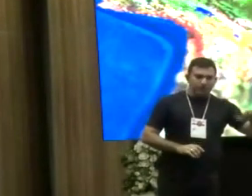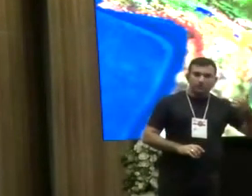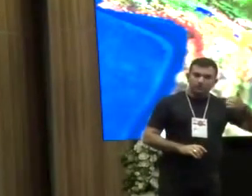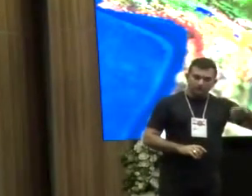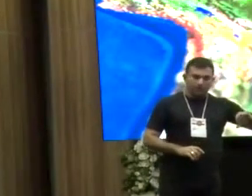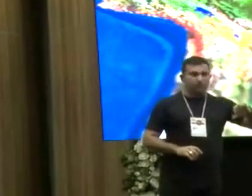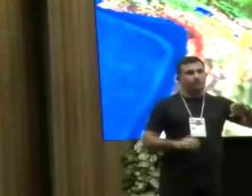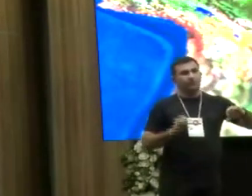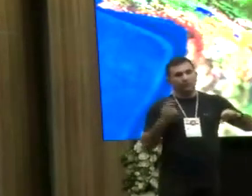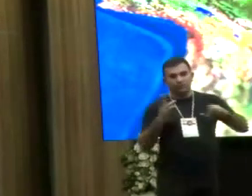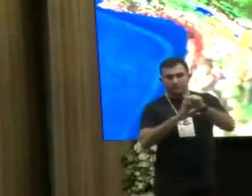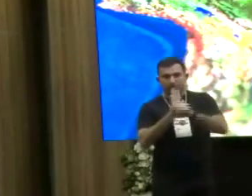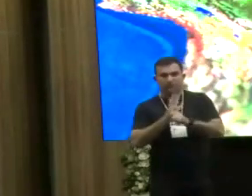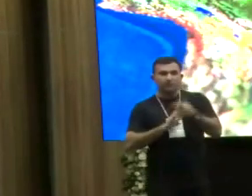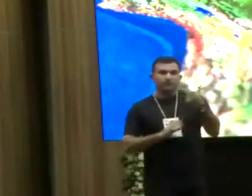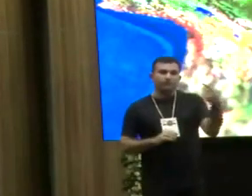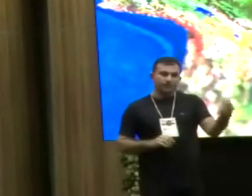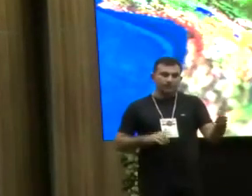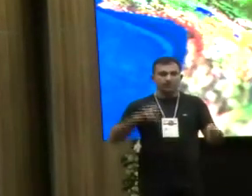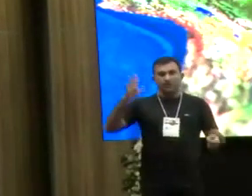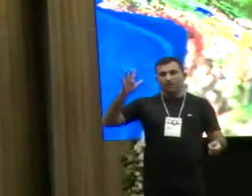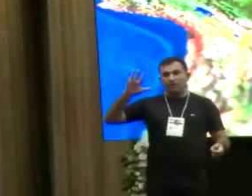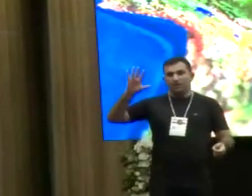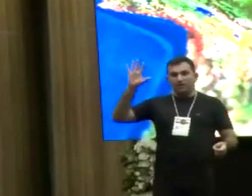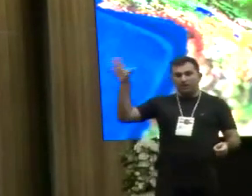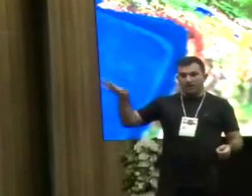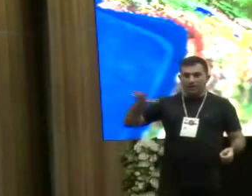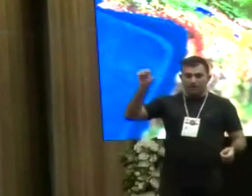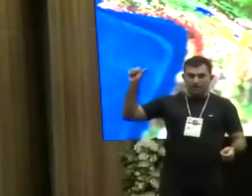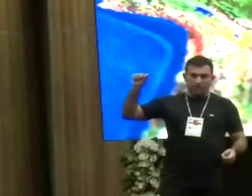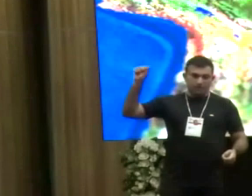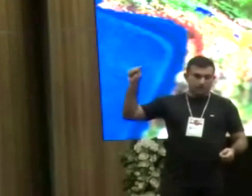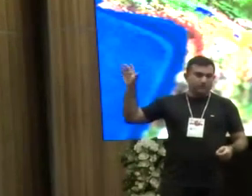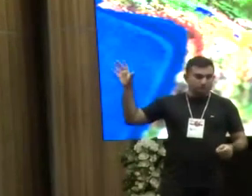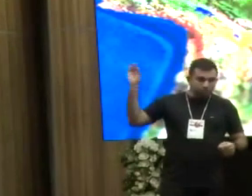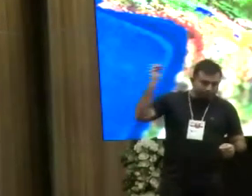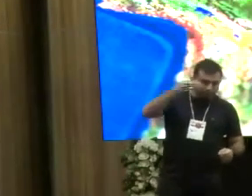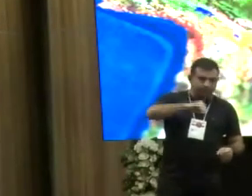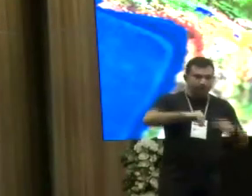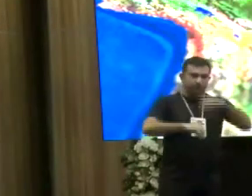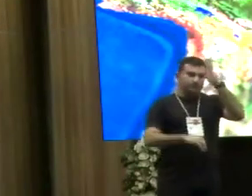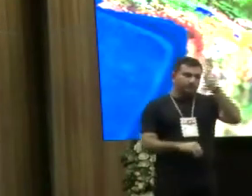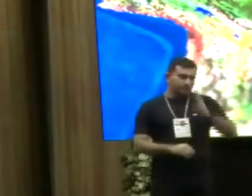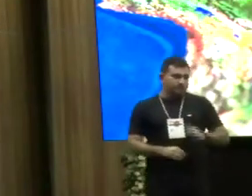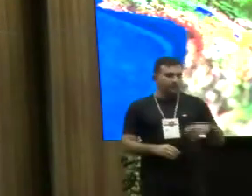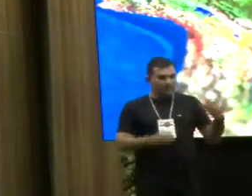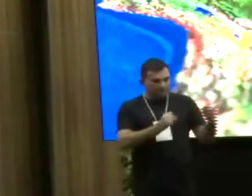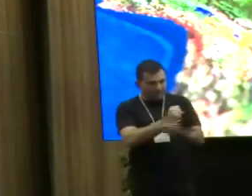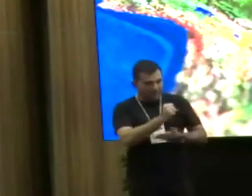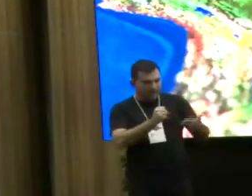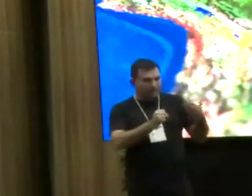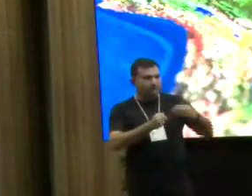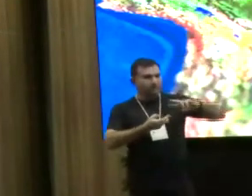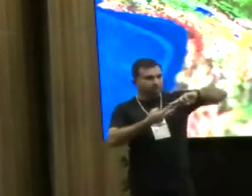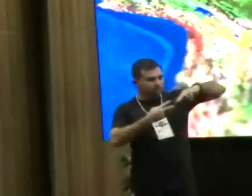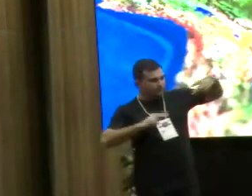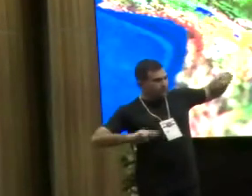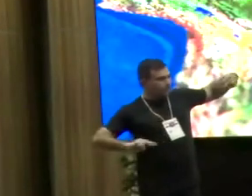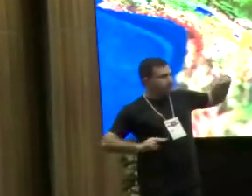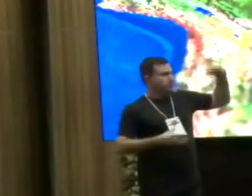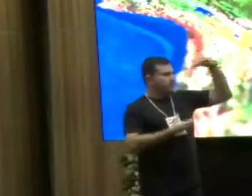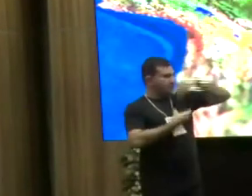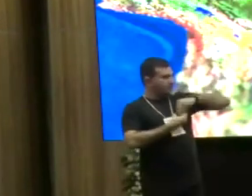chegada dos asiáticos. Eu estou falando da nossa base étnica, é a nossa grande riqueza, que são